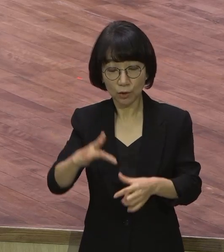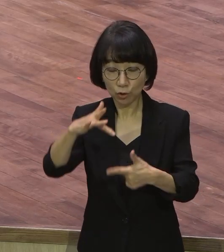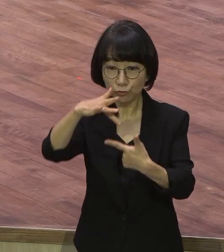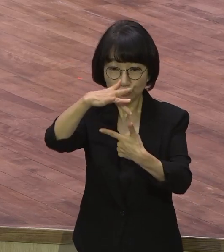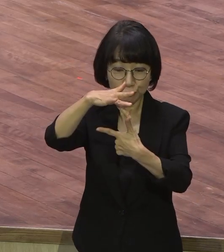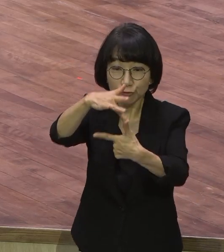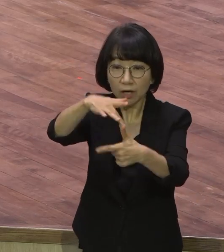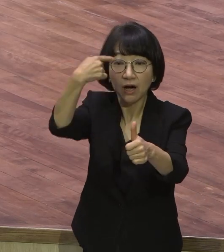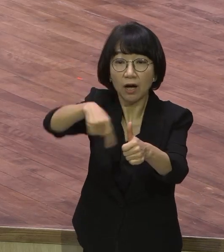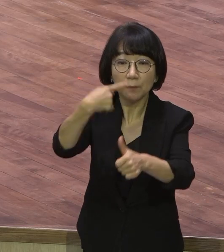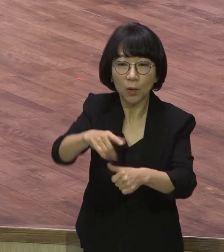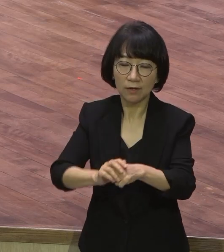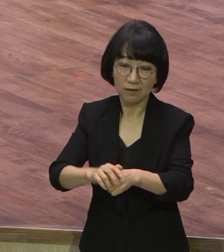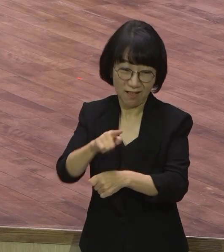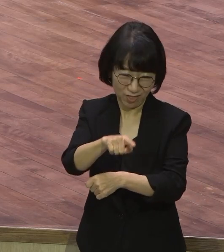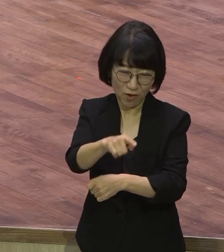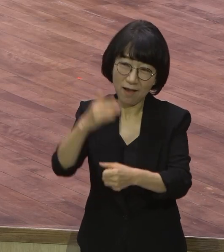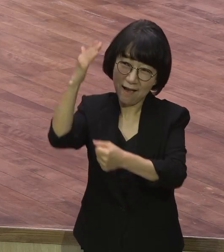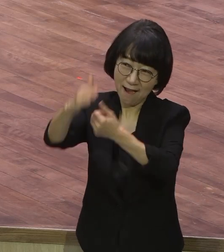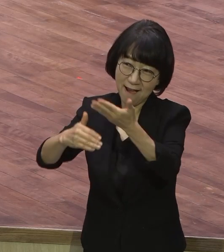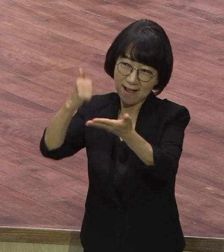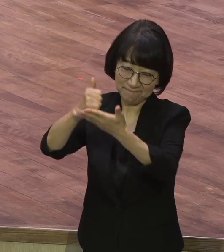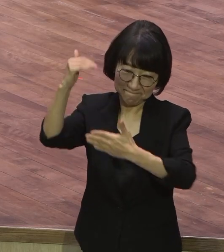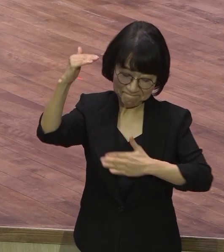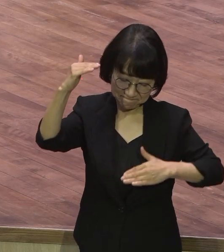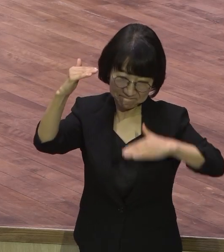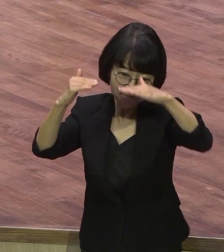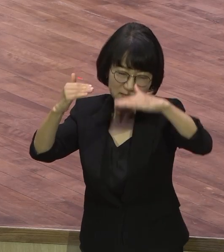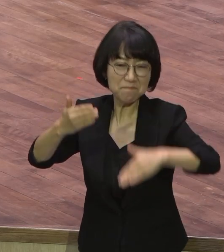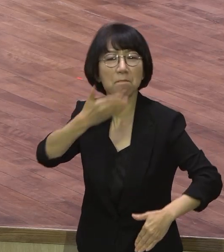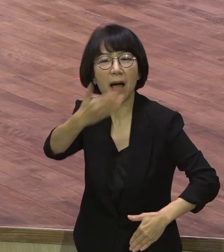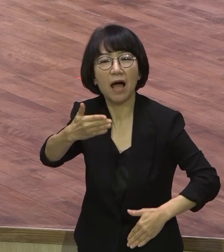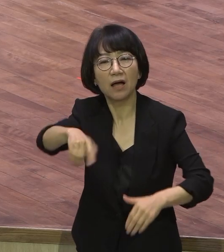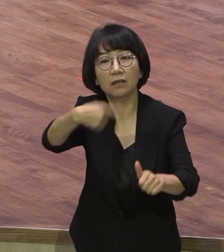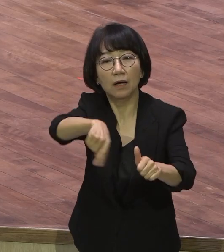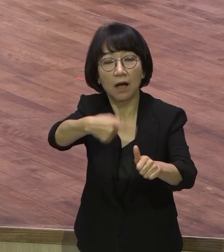결과적으로 모두가 다 자기 중심이에요.